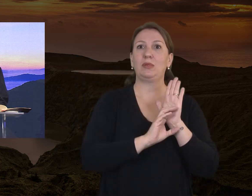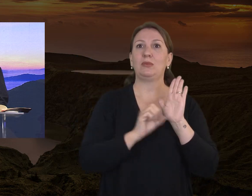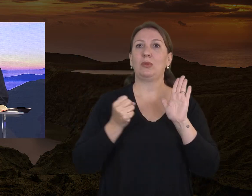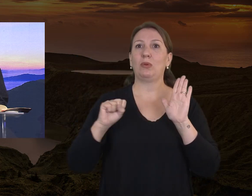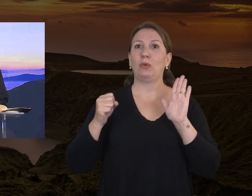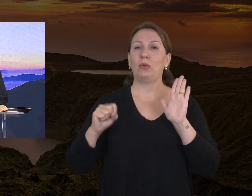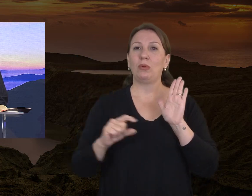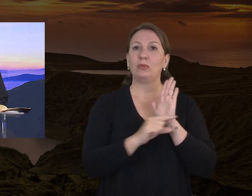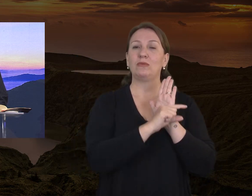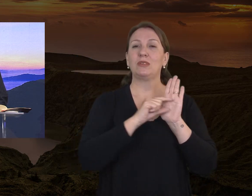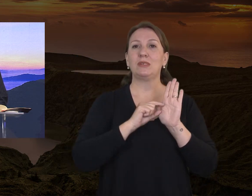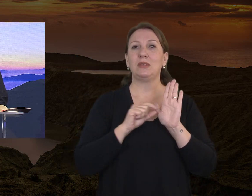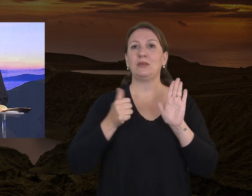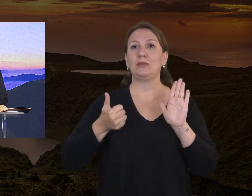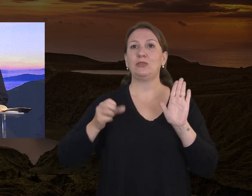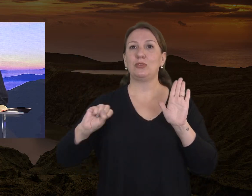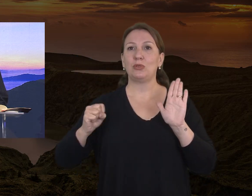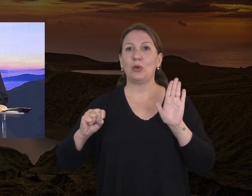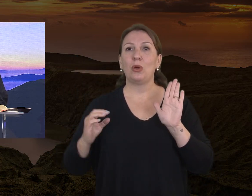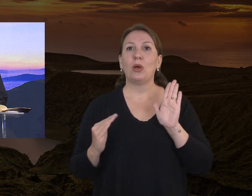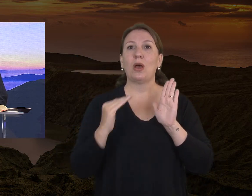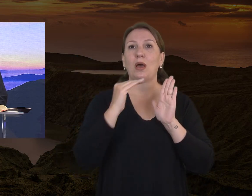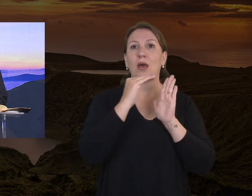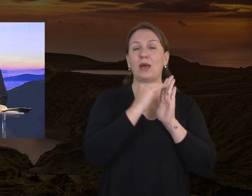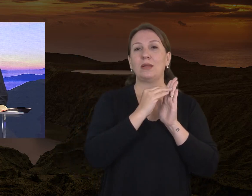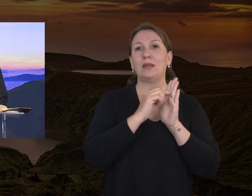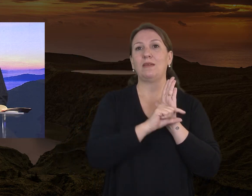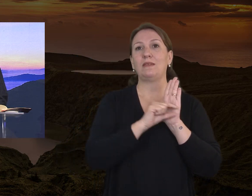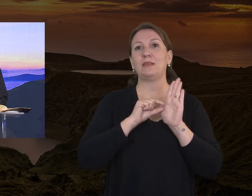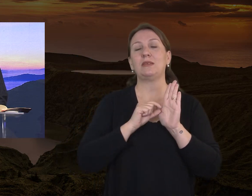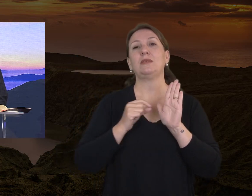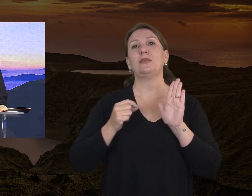versículos 18 até 23.